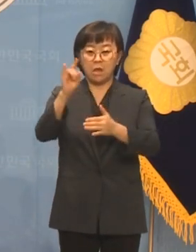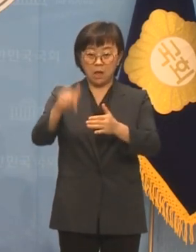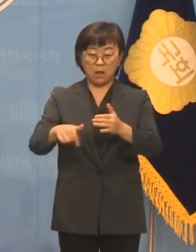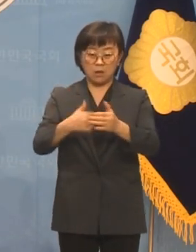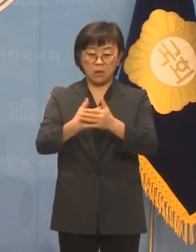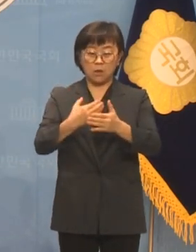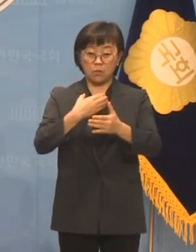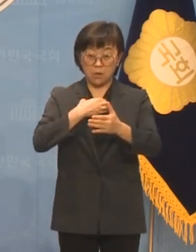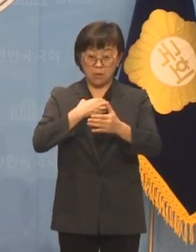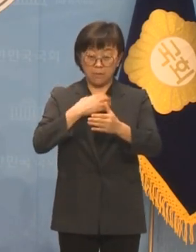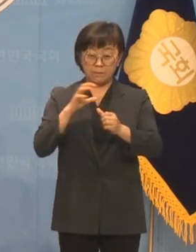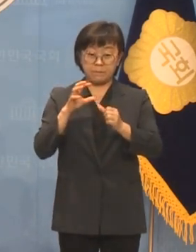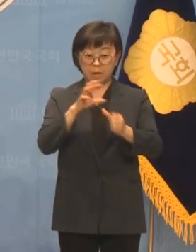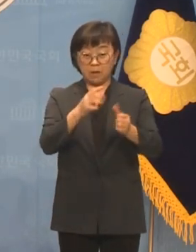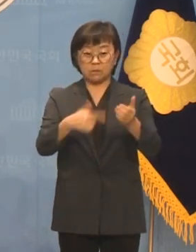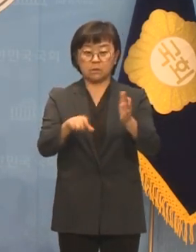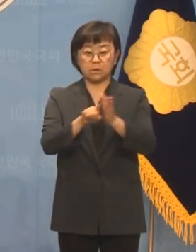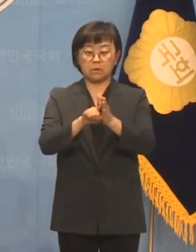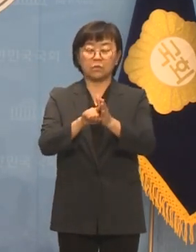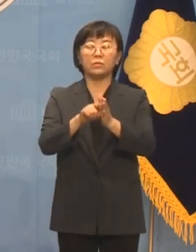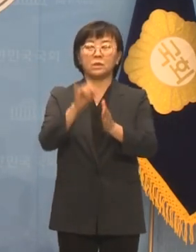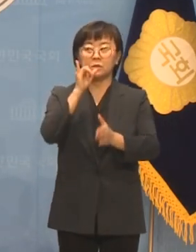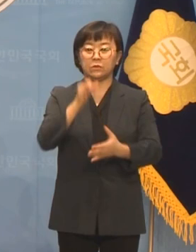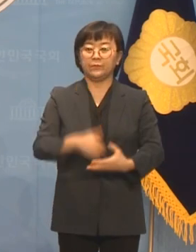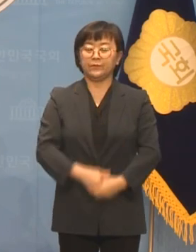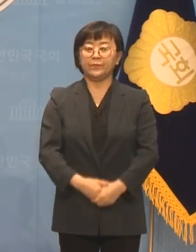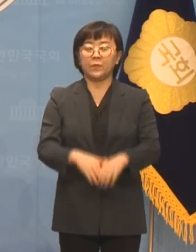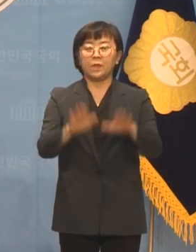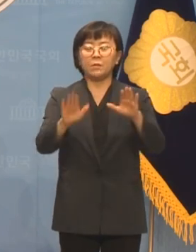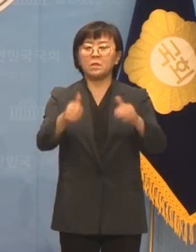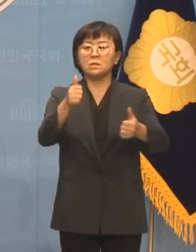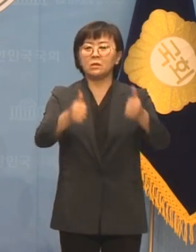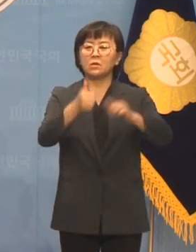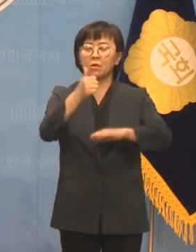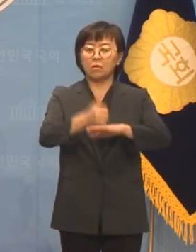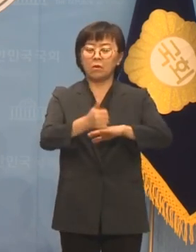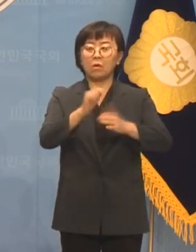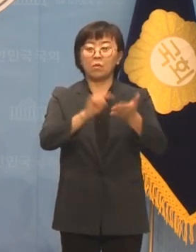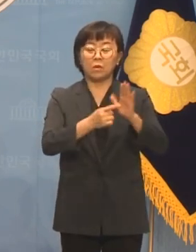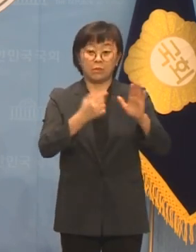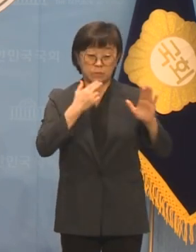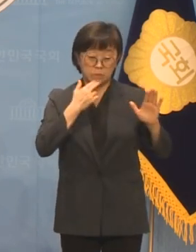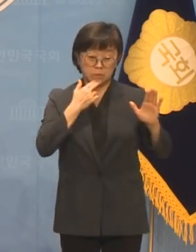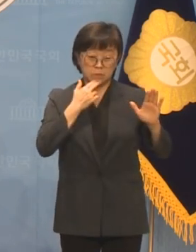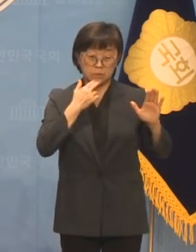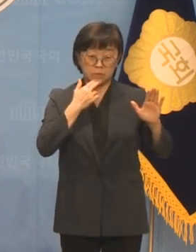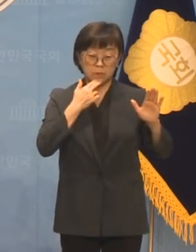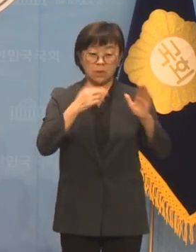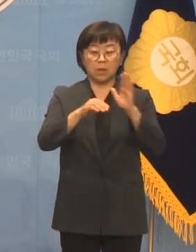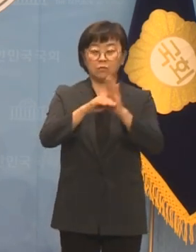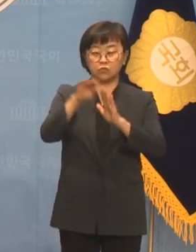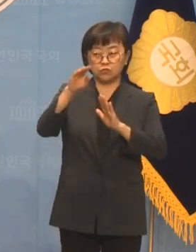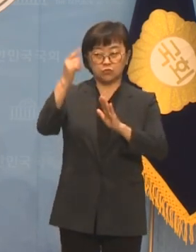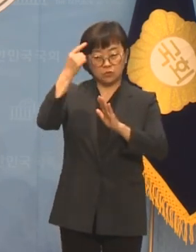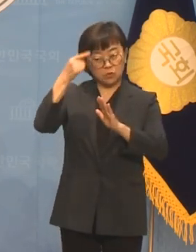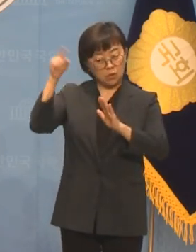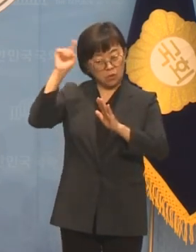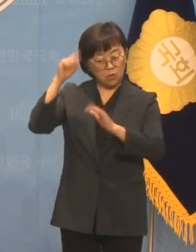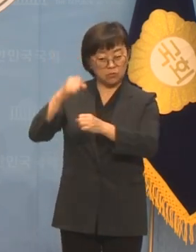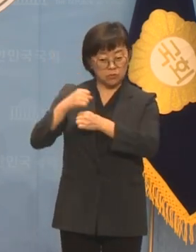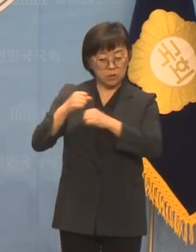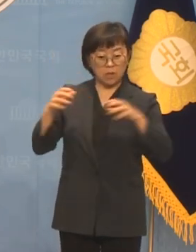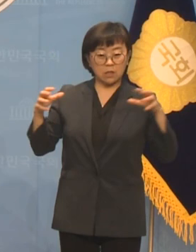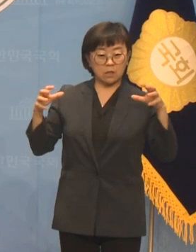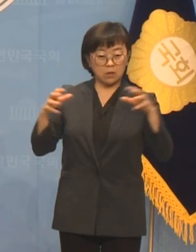높이는 도발을 일고 있습니다 이번 시험 결과를 공개하지 않았으나 북러 군사 협력이